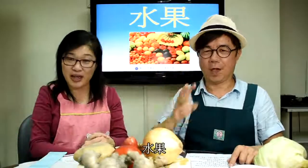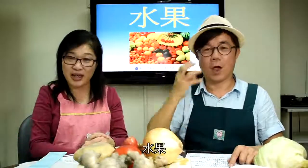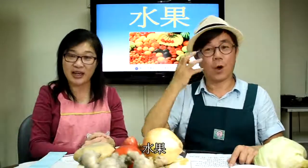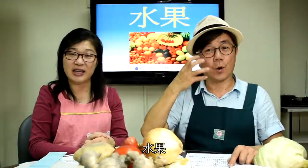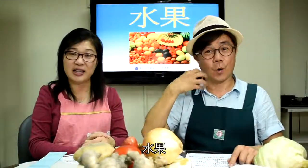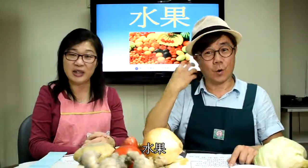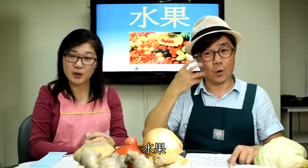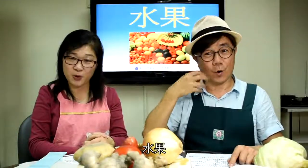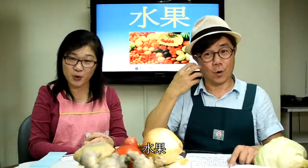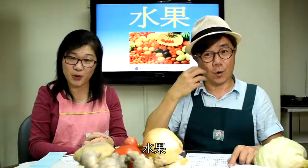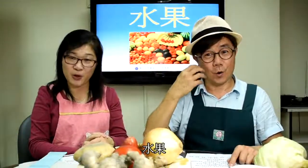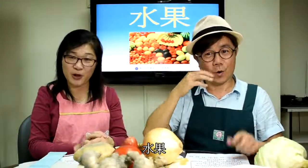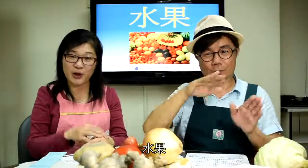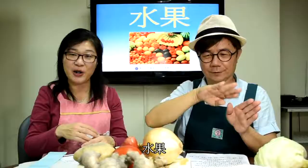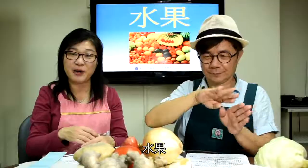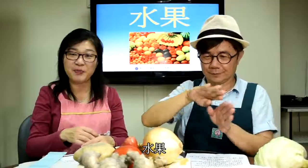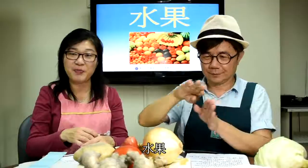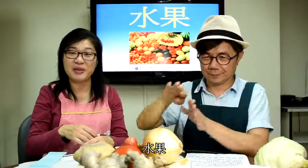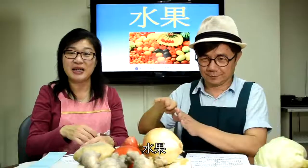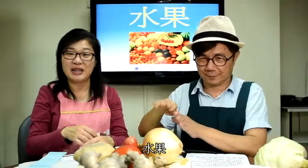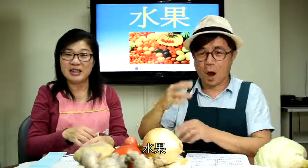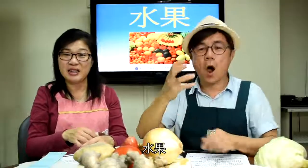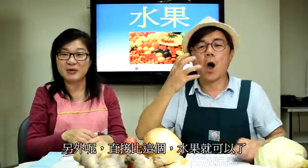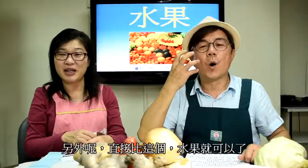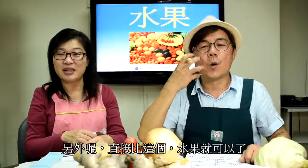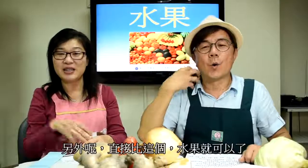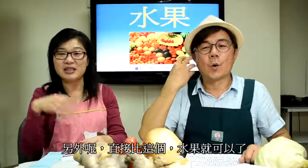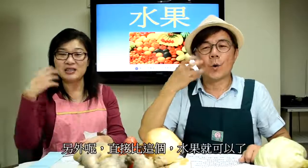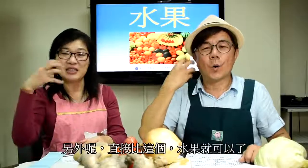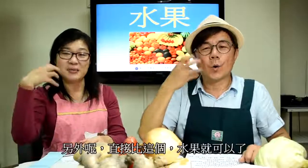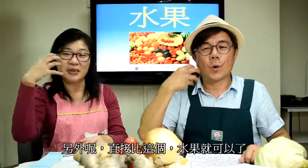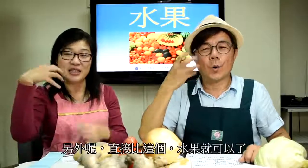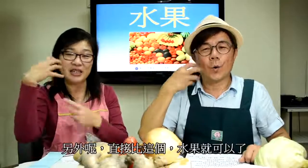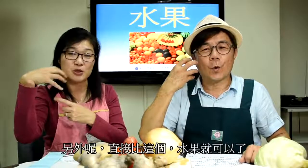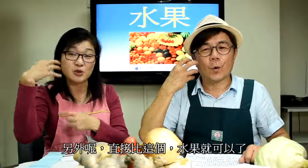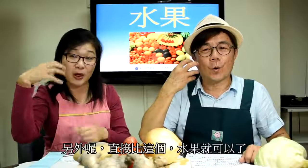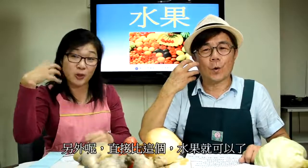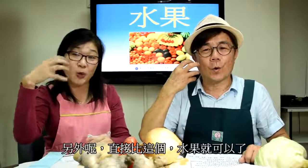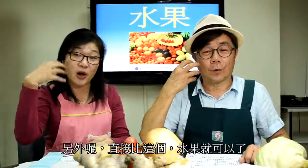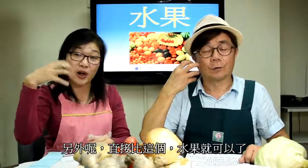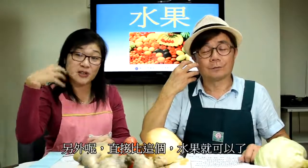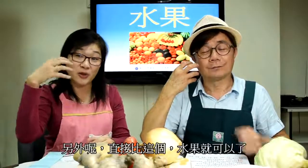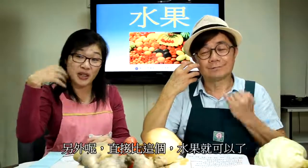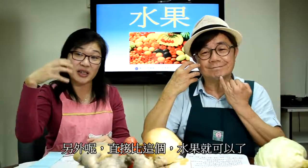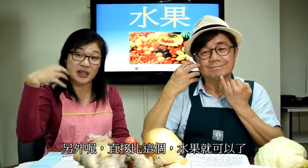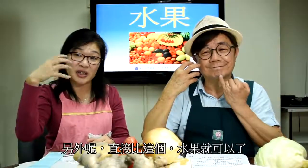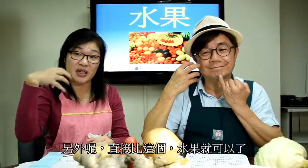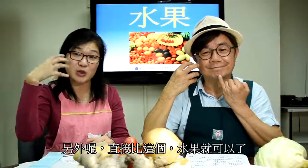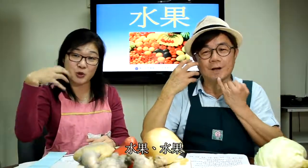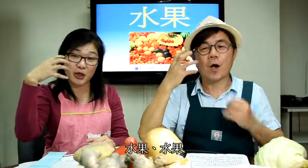水果。另外呢，直接比这个水果就可以了。水果，